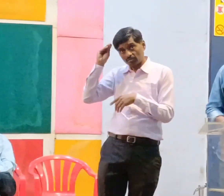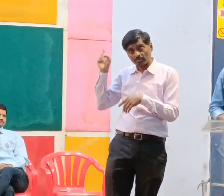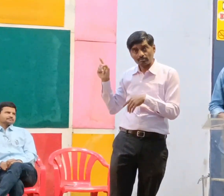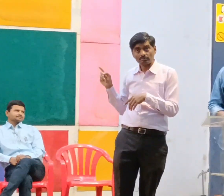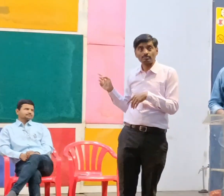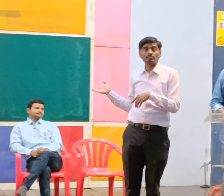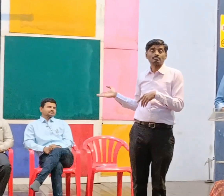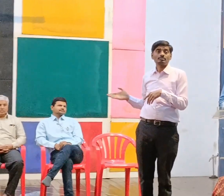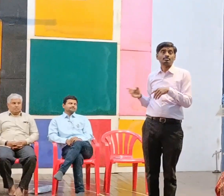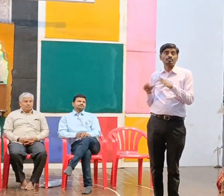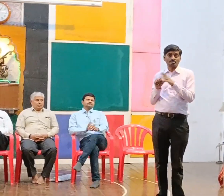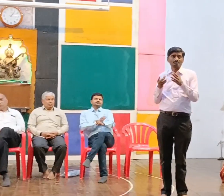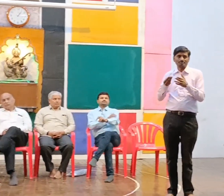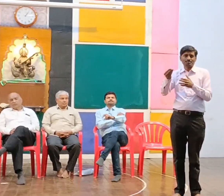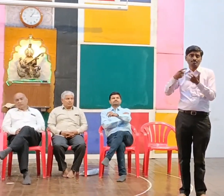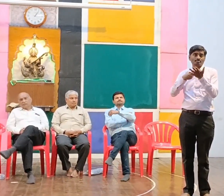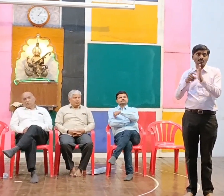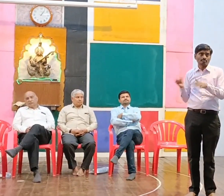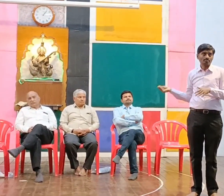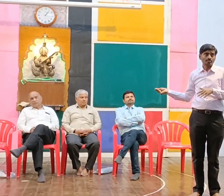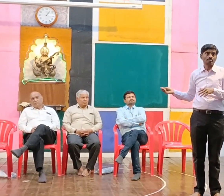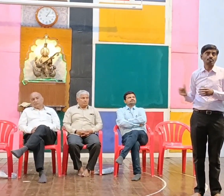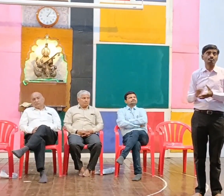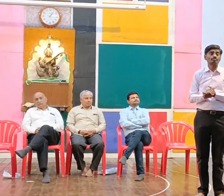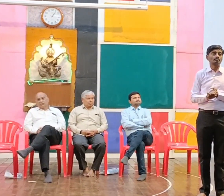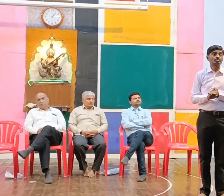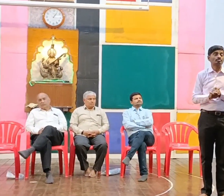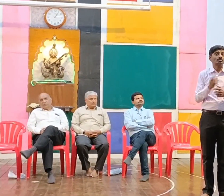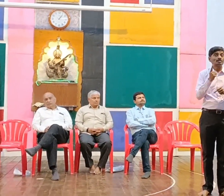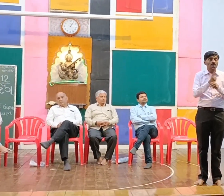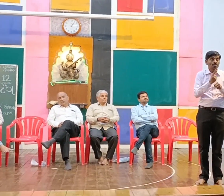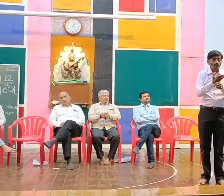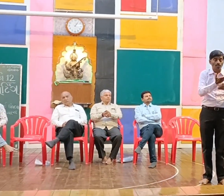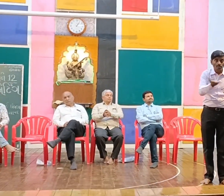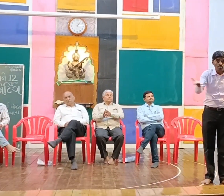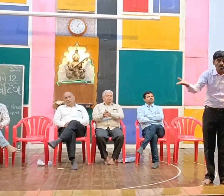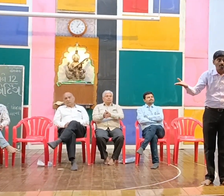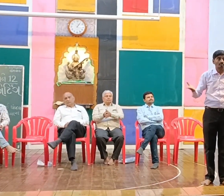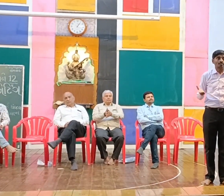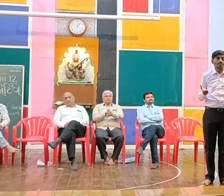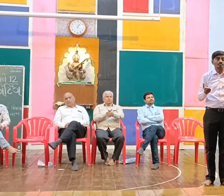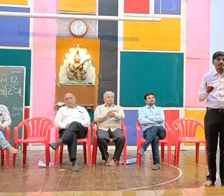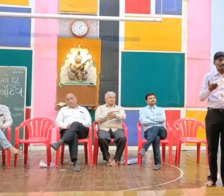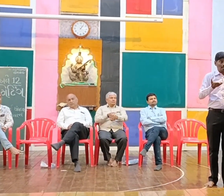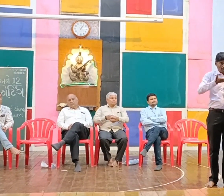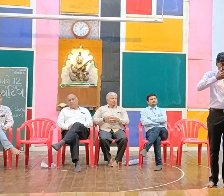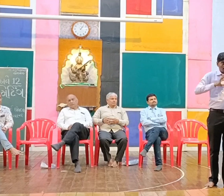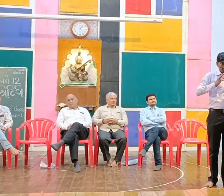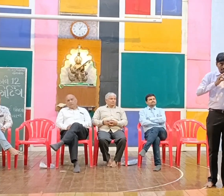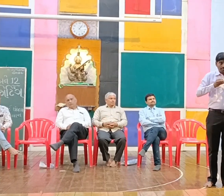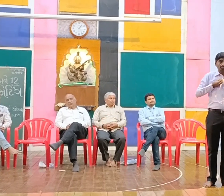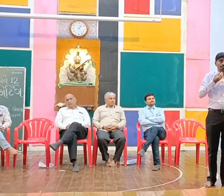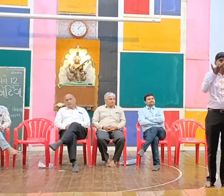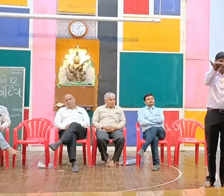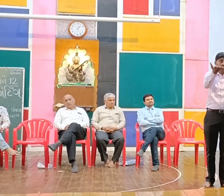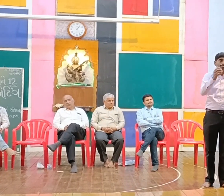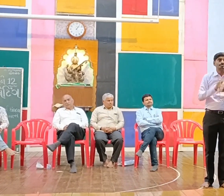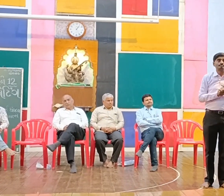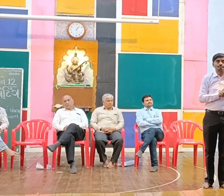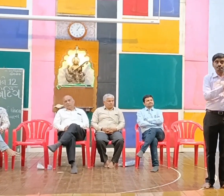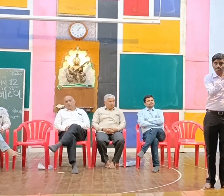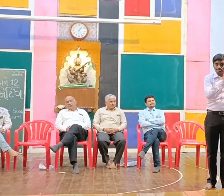માનનીય લાલજીભાઈ ધાંગલા સાહેબ, આ શિક્ષક મિત્રો કે જેના થકી અમારી વાત આસો વિદ્યાર્થીઓ સુધી પહોંચે